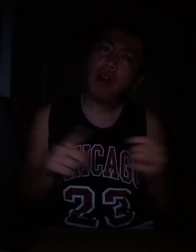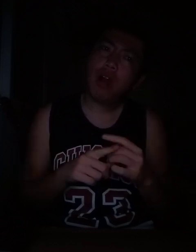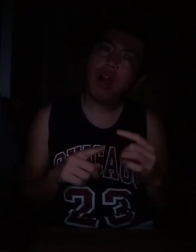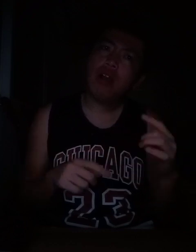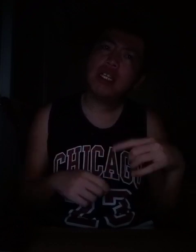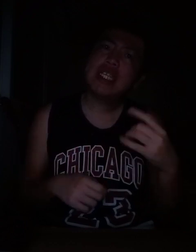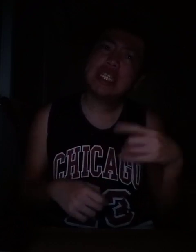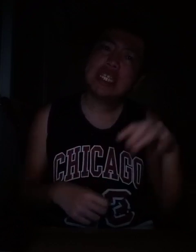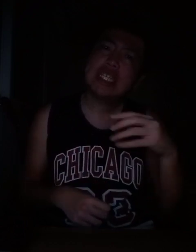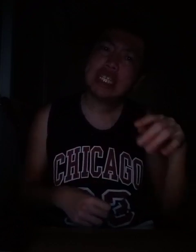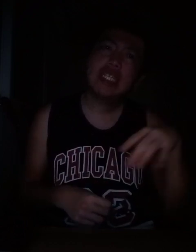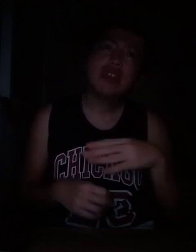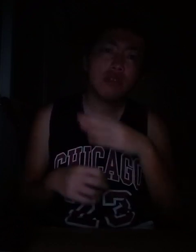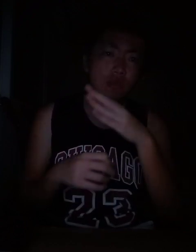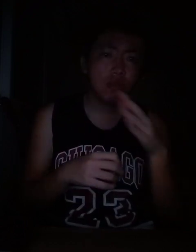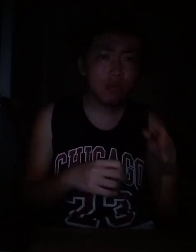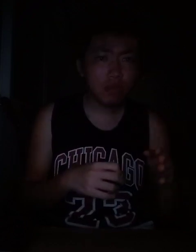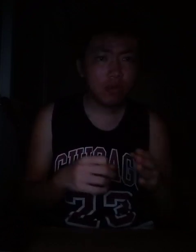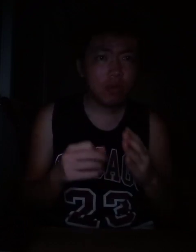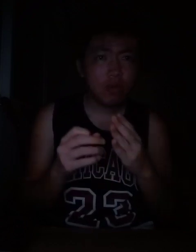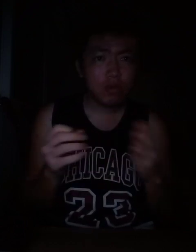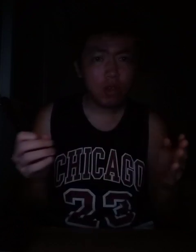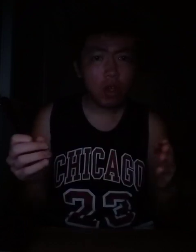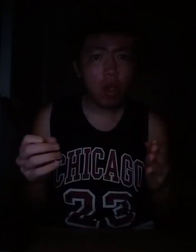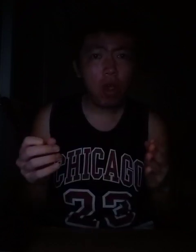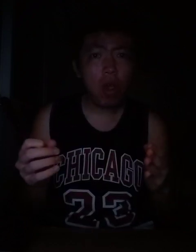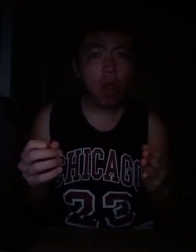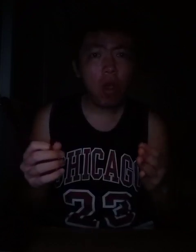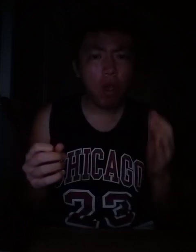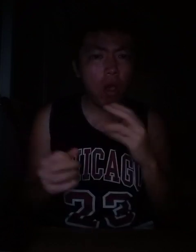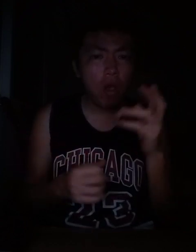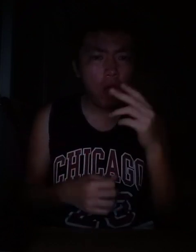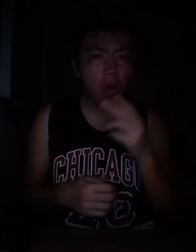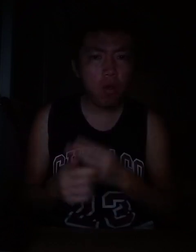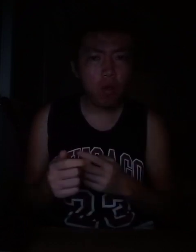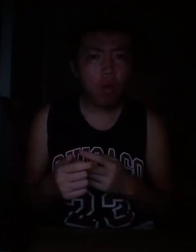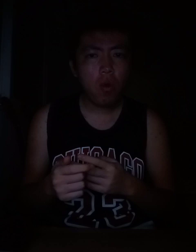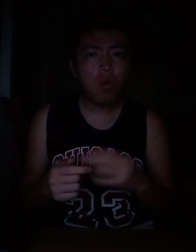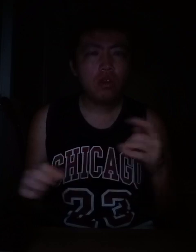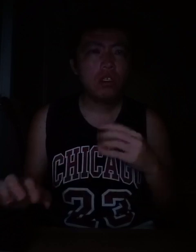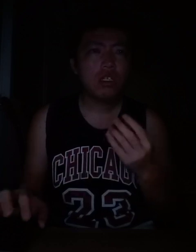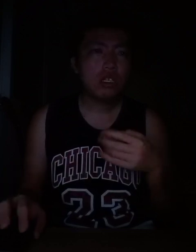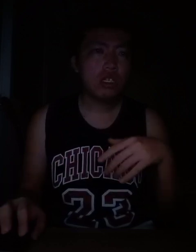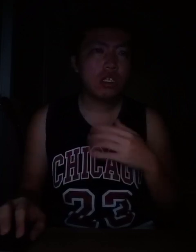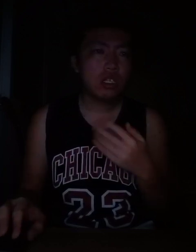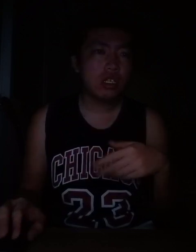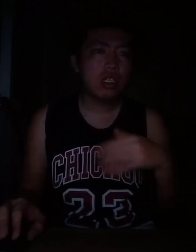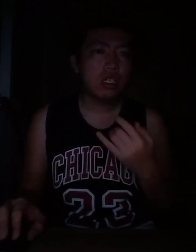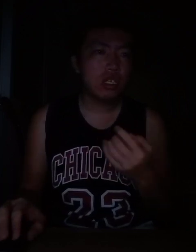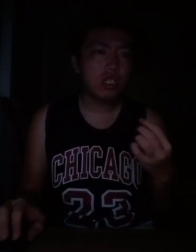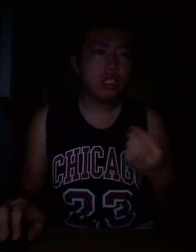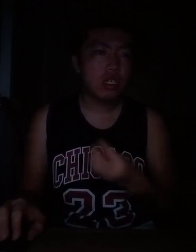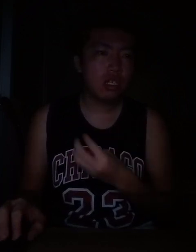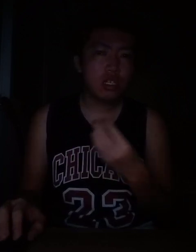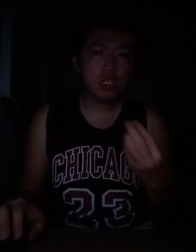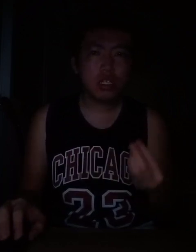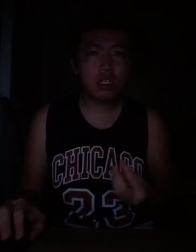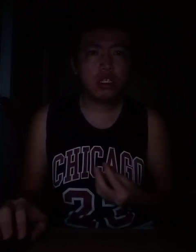대표 측근 김용 씨를 통해 후원금을 낸 점, 이해찬 전 대표 등의 이 대표 지원 조직 광장에 비용을 댄 사실을